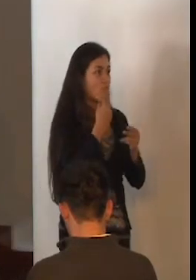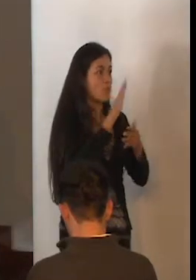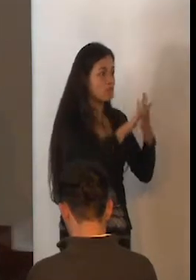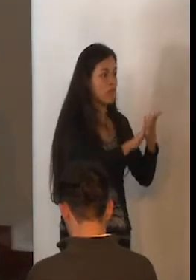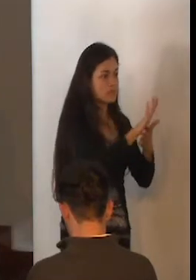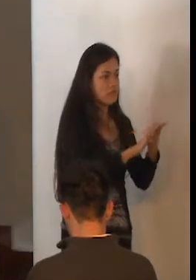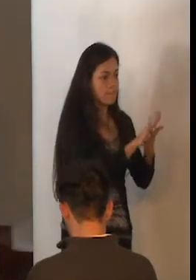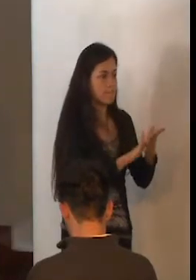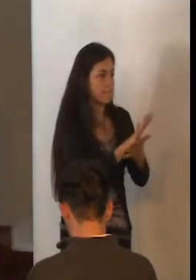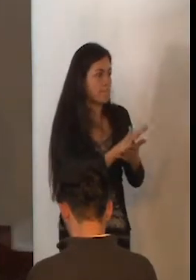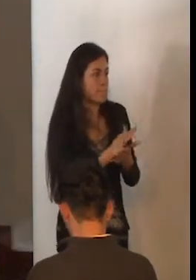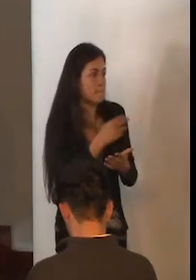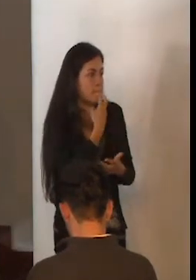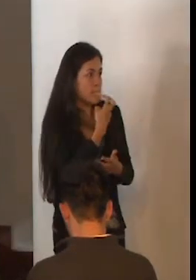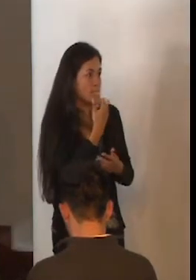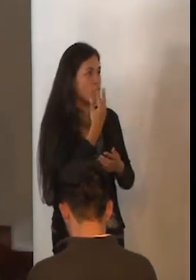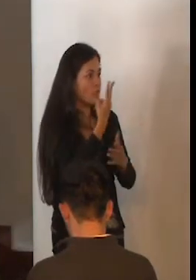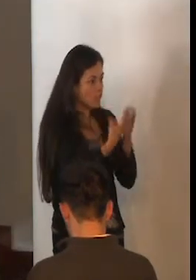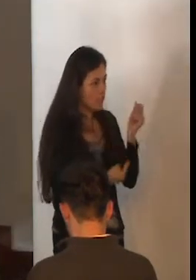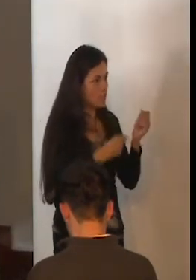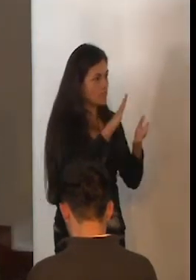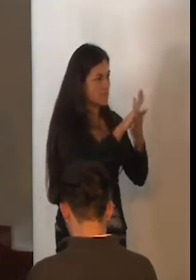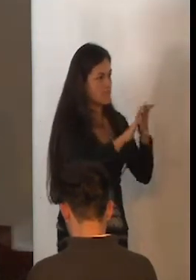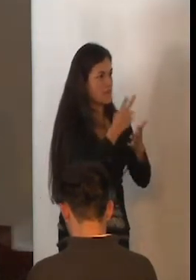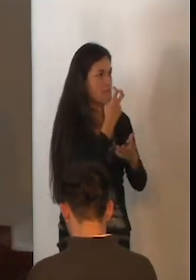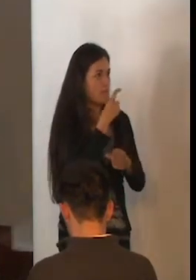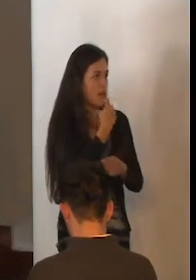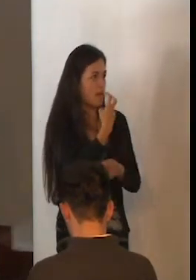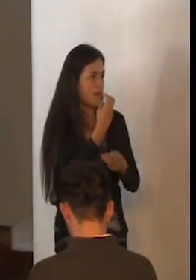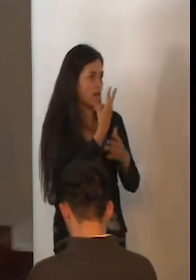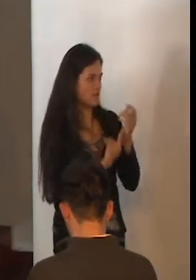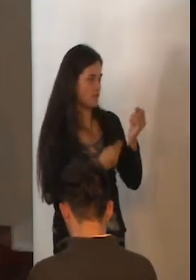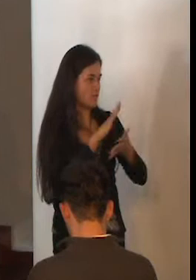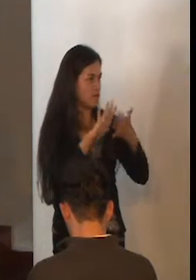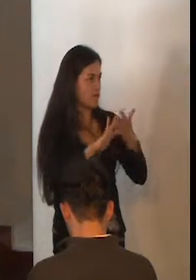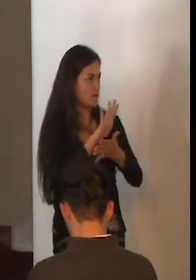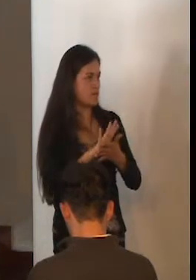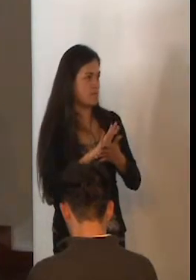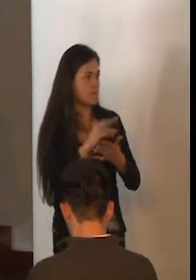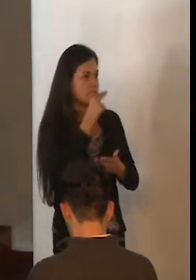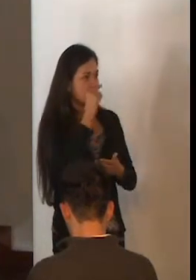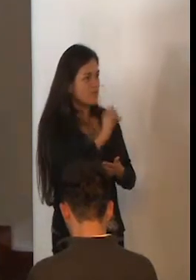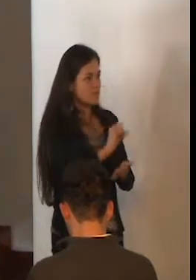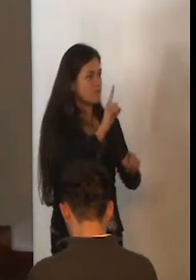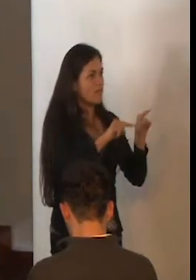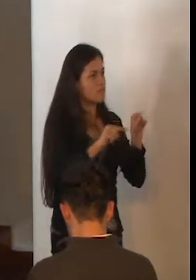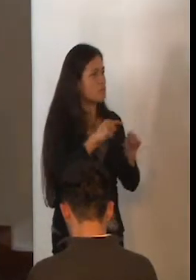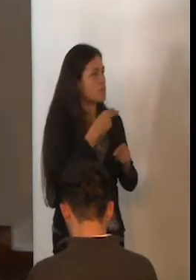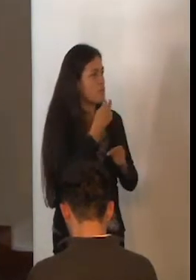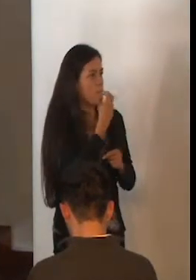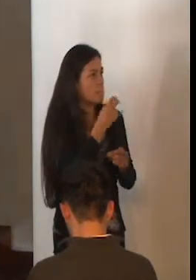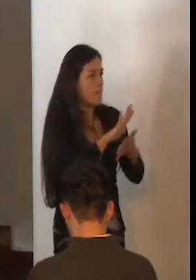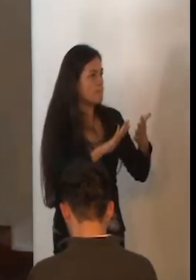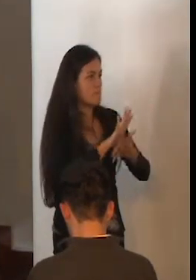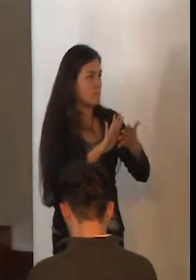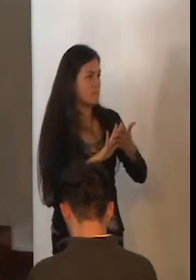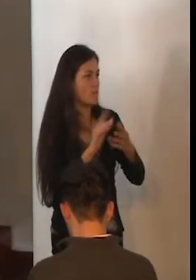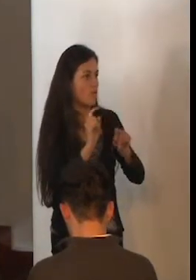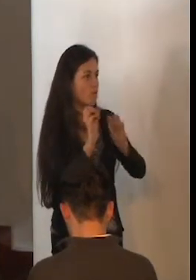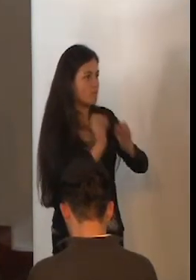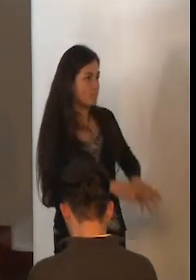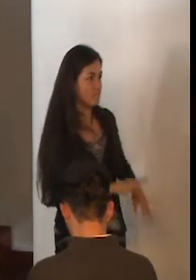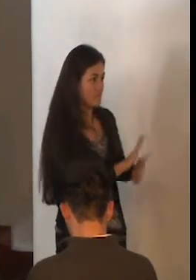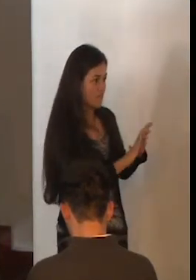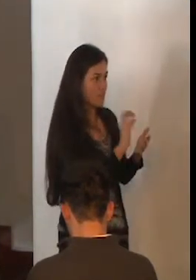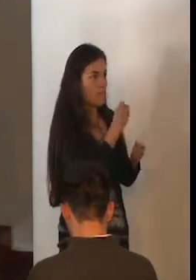comunicación seña, seña, sino seña, palabra. Los mismos niños comienzan a abandonar las palabras y las mismas señas, y